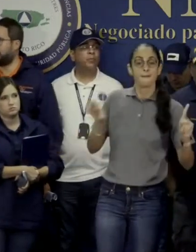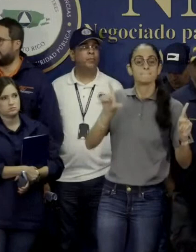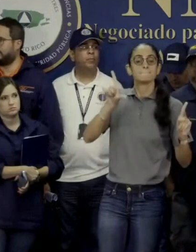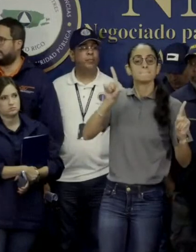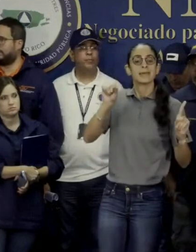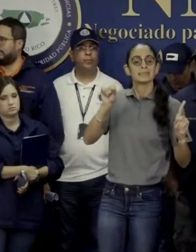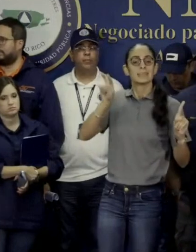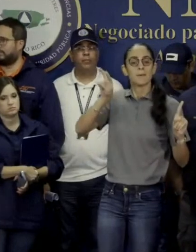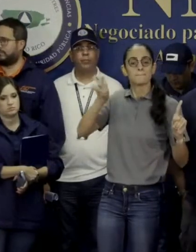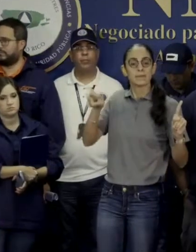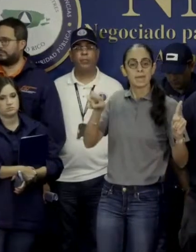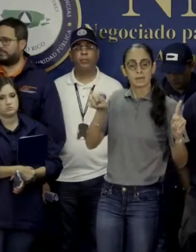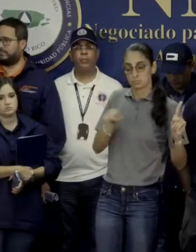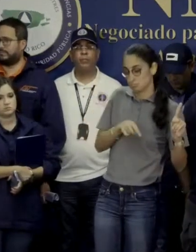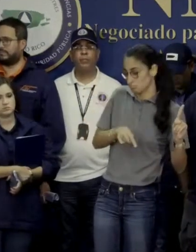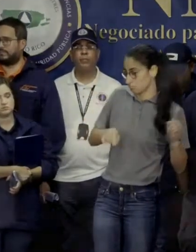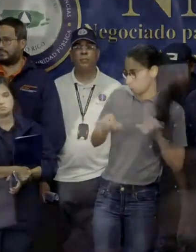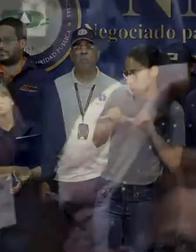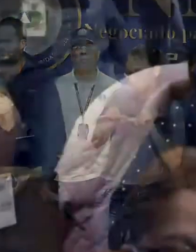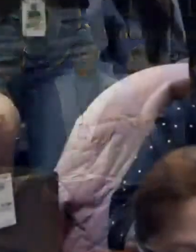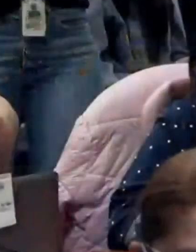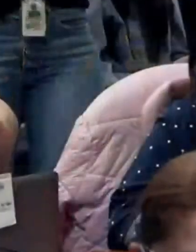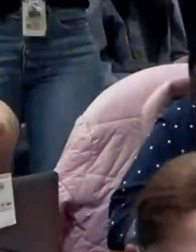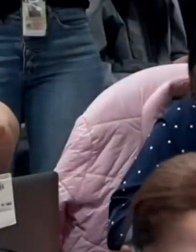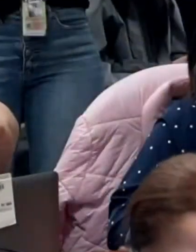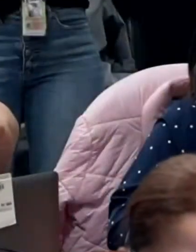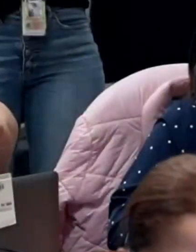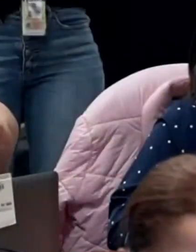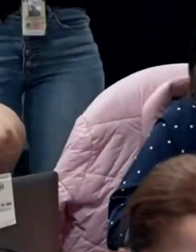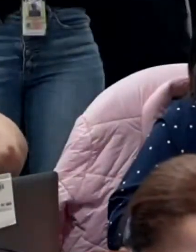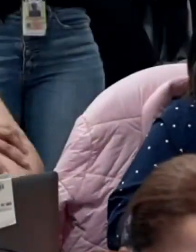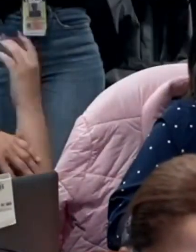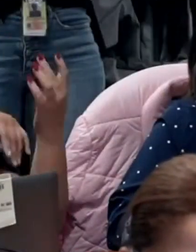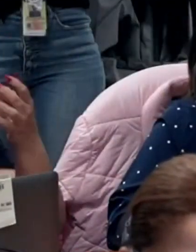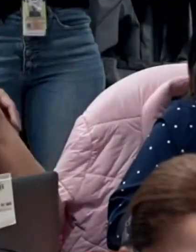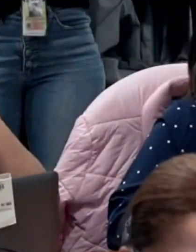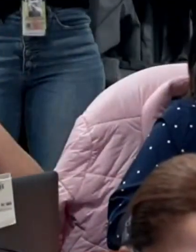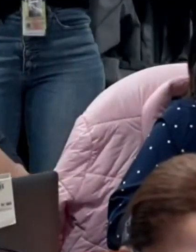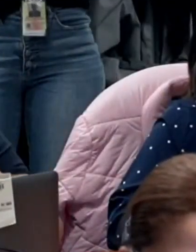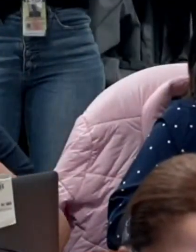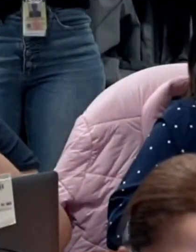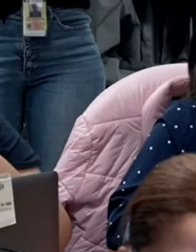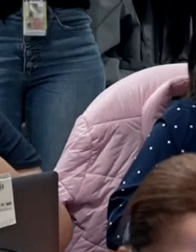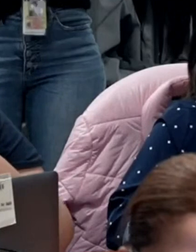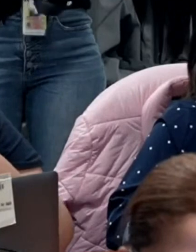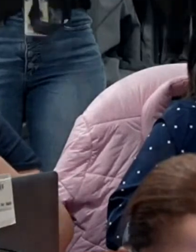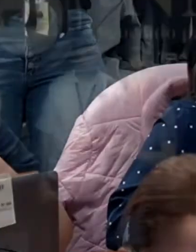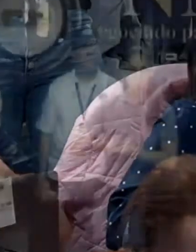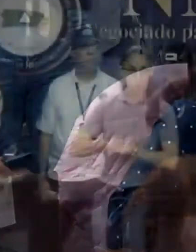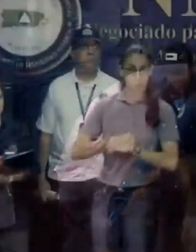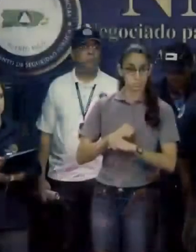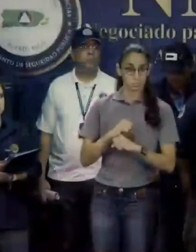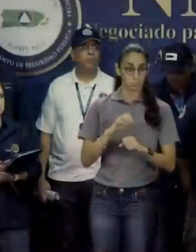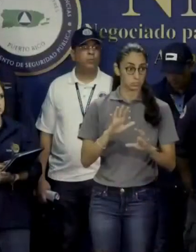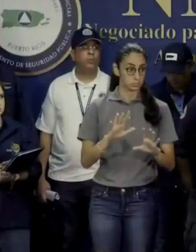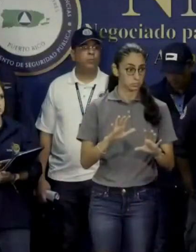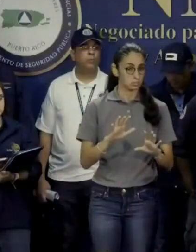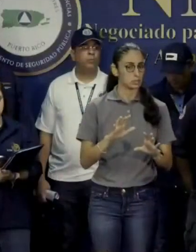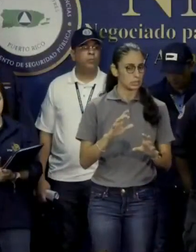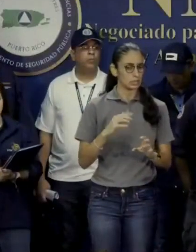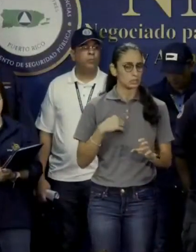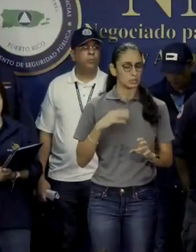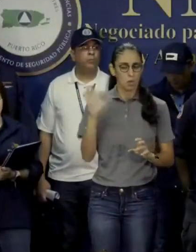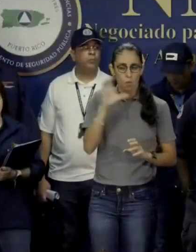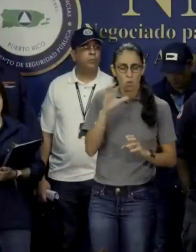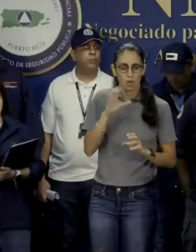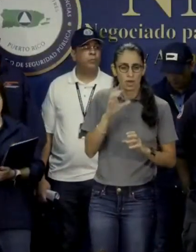lo que se le orienta a la persona. ¿Confirma que este es el primer incidente que ocurre por generadores eléctricos? Sí, tengo que corroborar los datos,